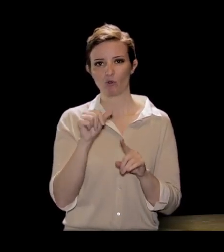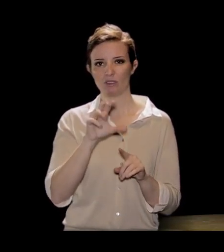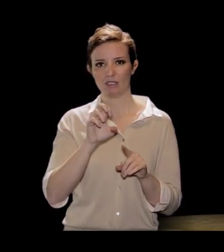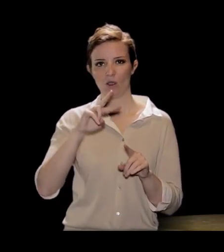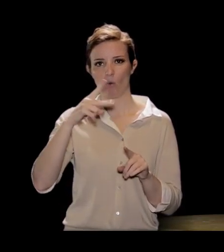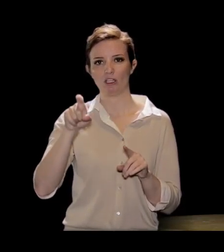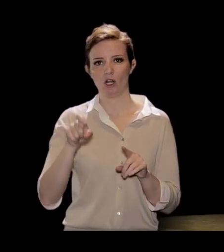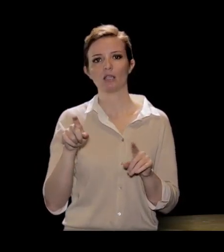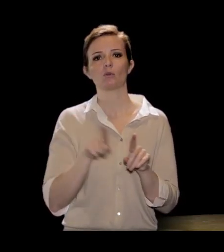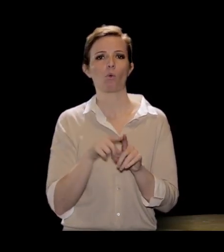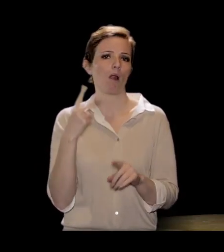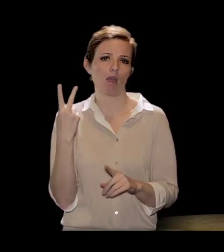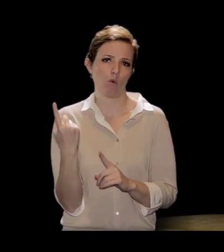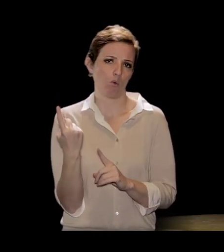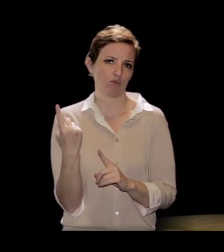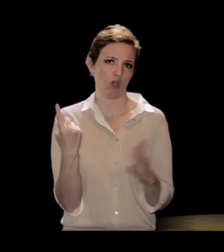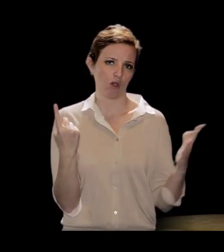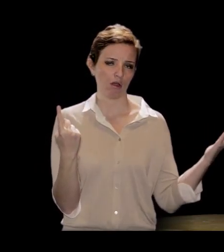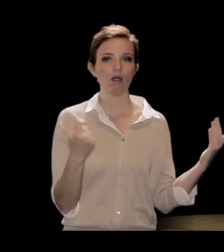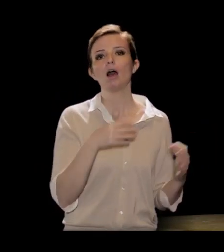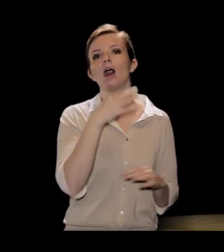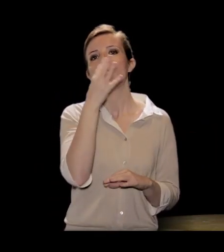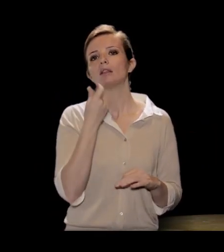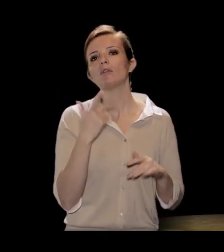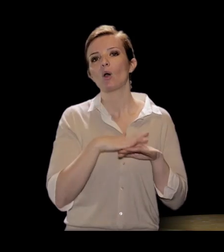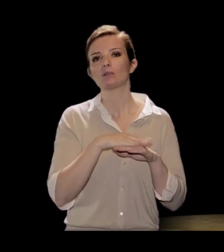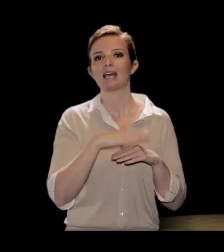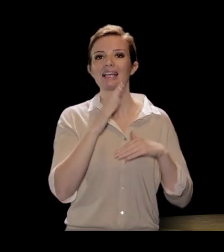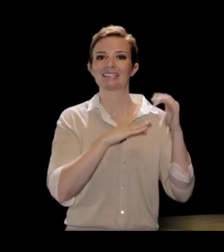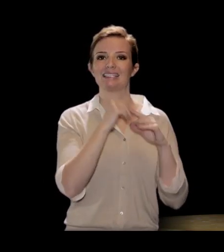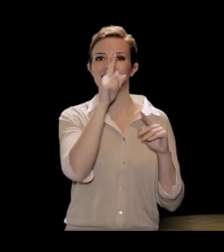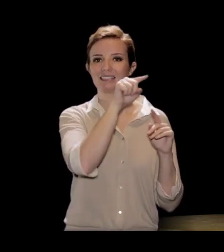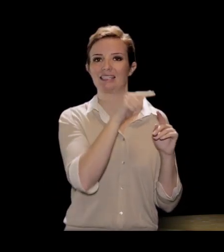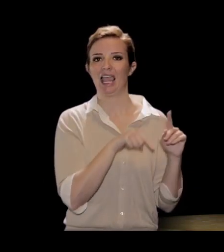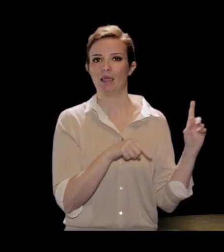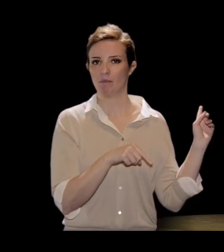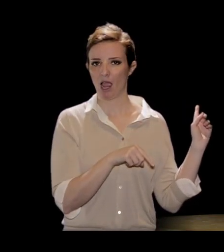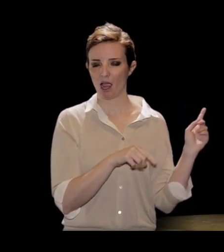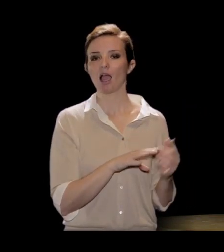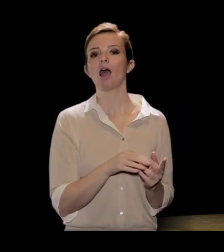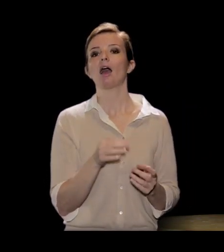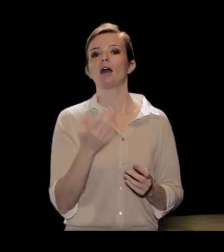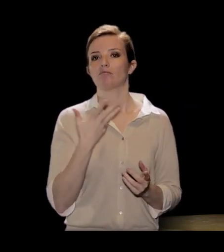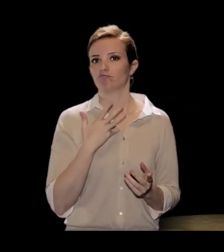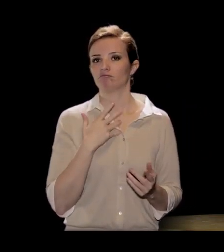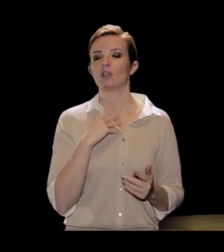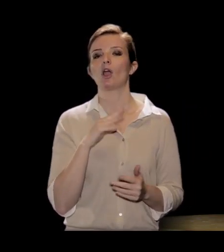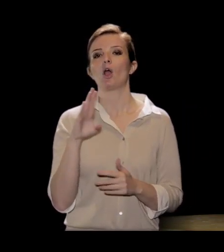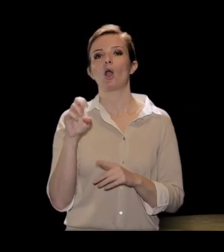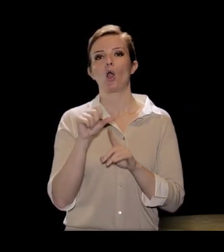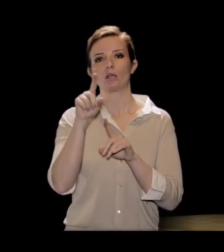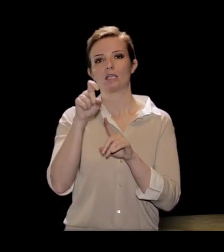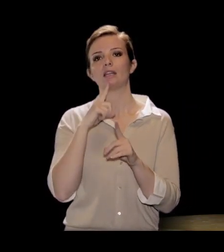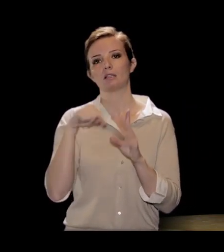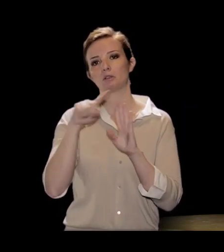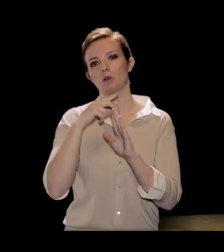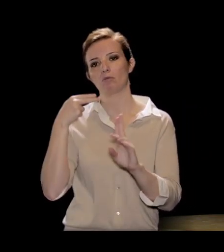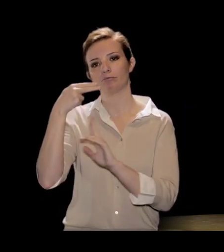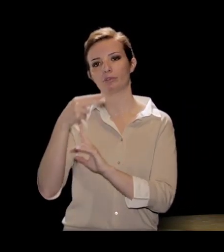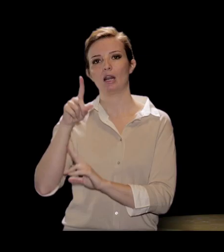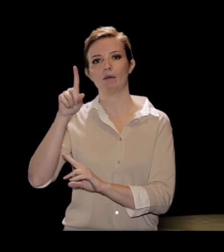a 1. Quindi sostanzialmente andiamo a utilizzare un sistema in cui coseno x lo chiameremo